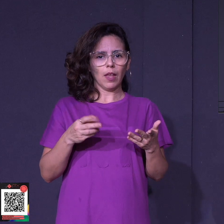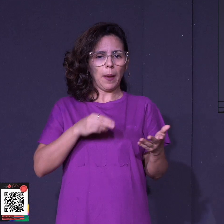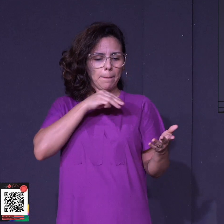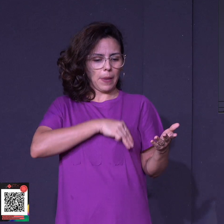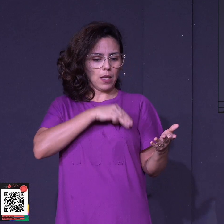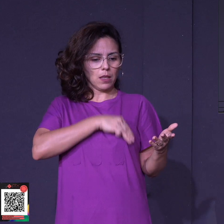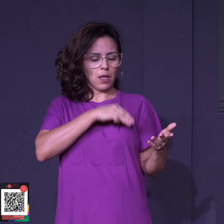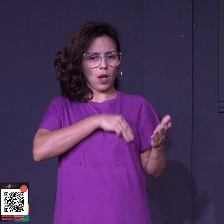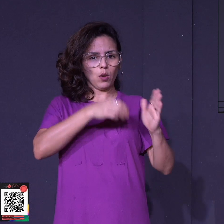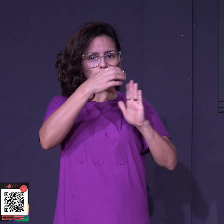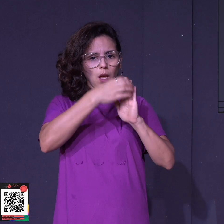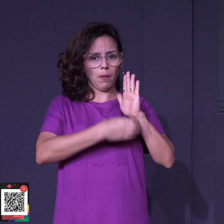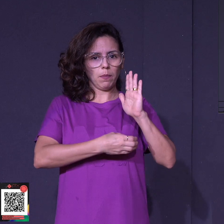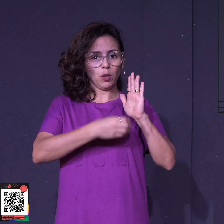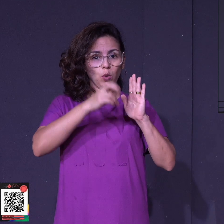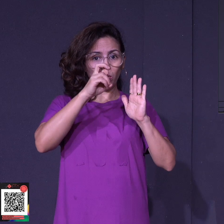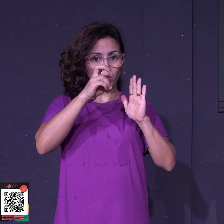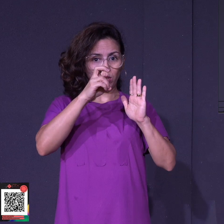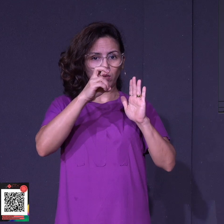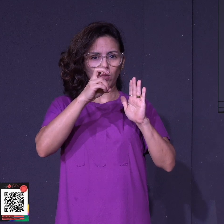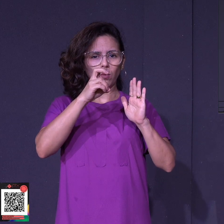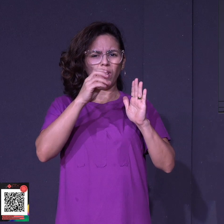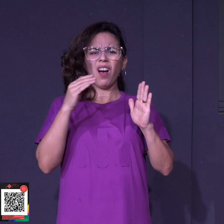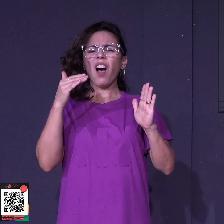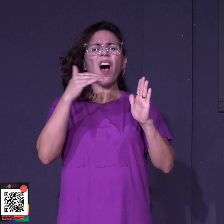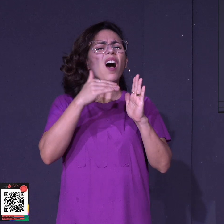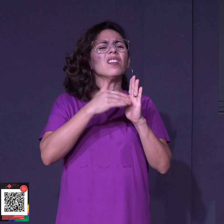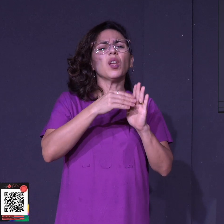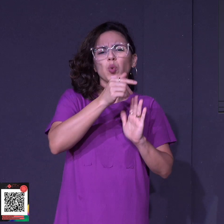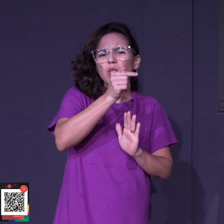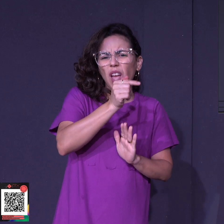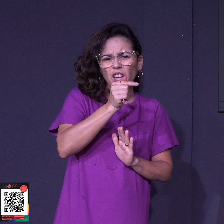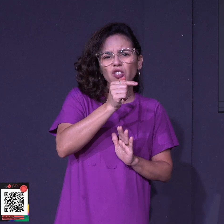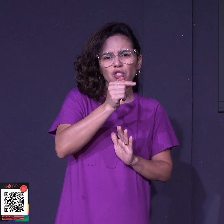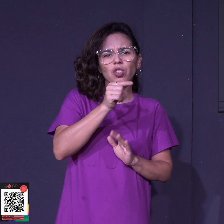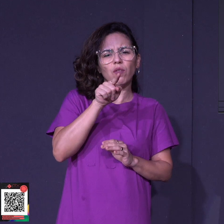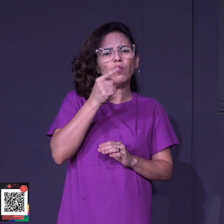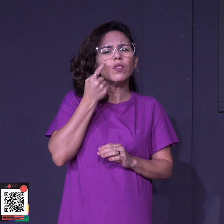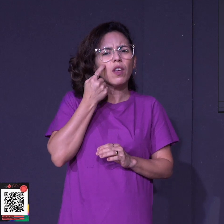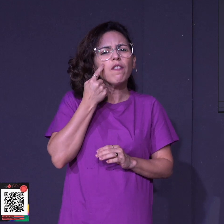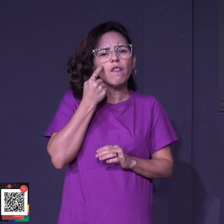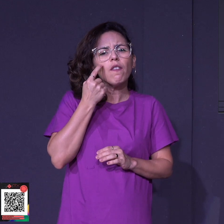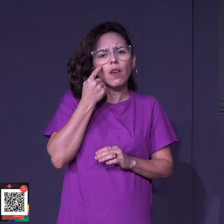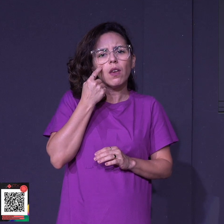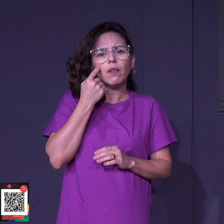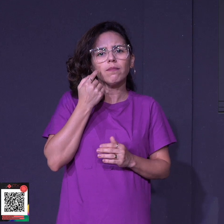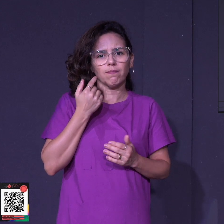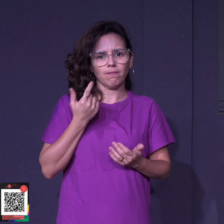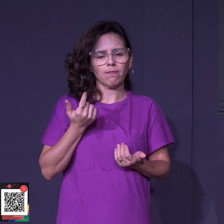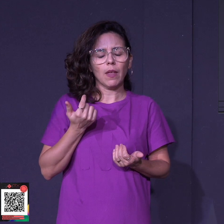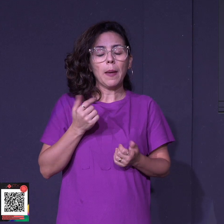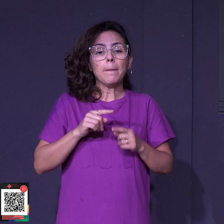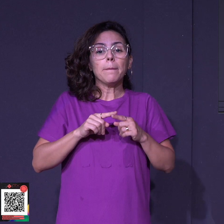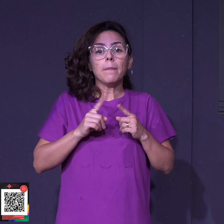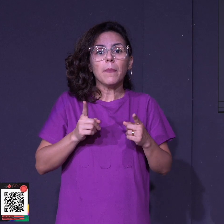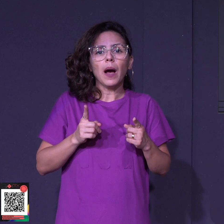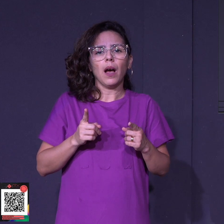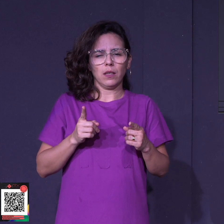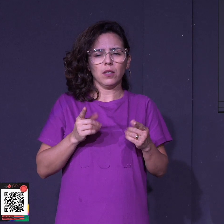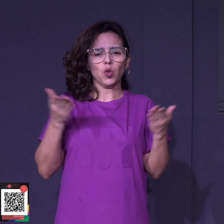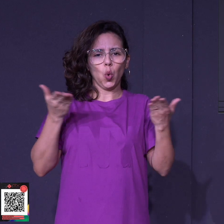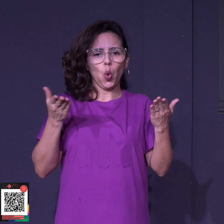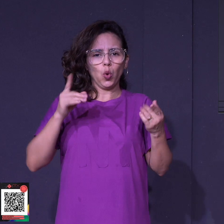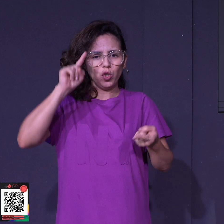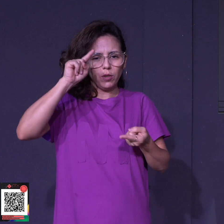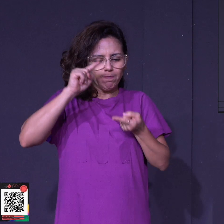que é que Jesus está nos ensinando? Quero ser bem prático com você nessa noite. Em mansidão, Jesus ensina